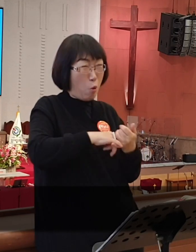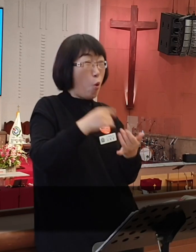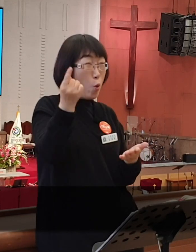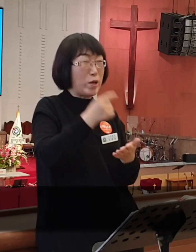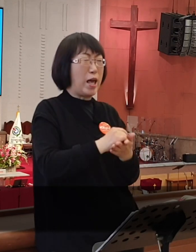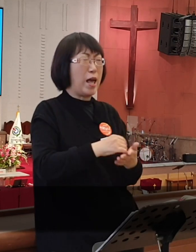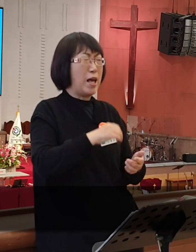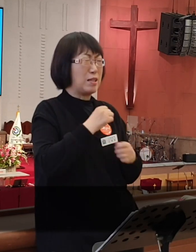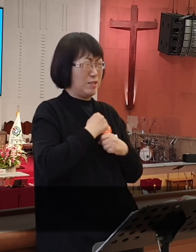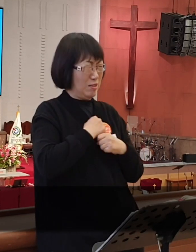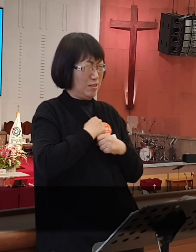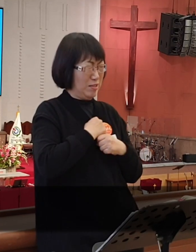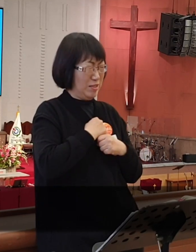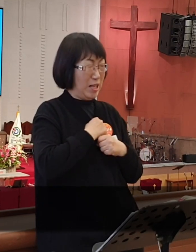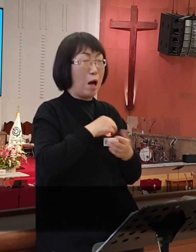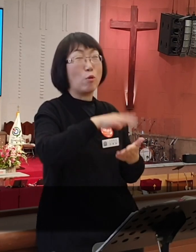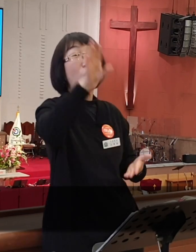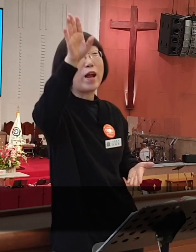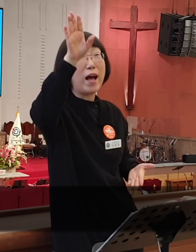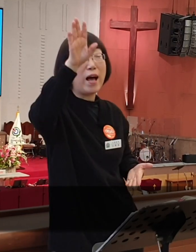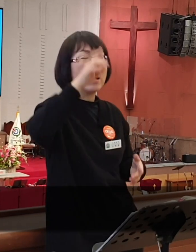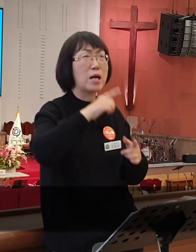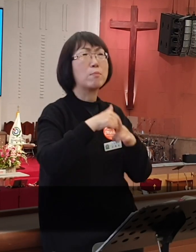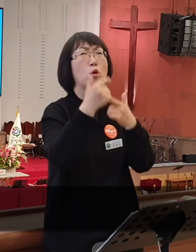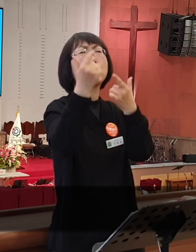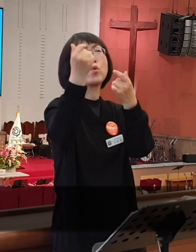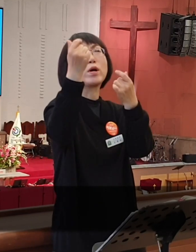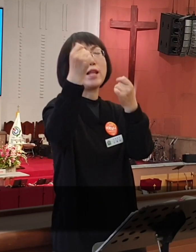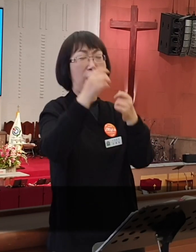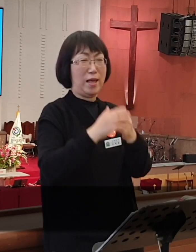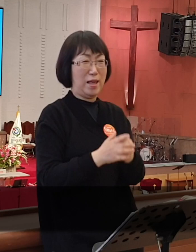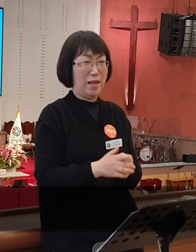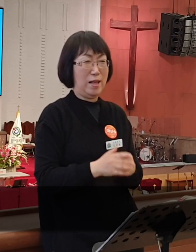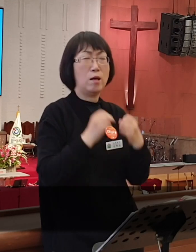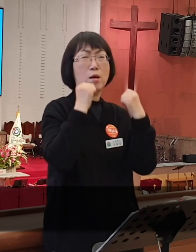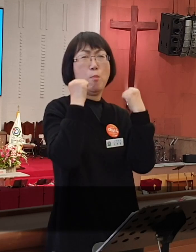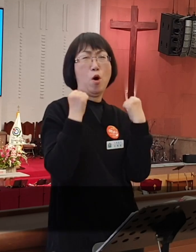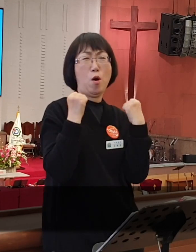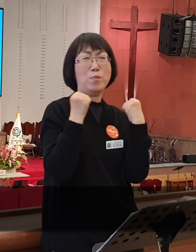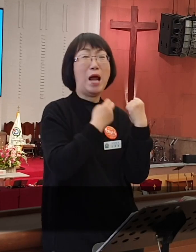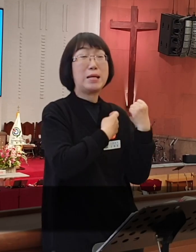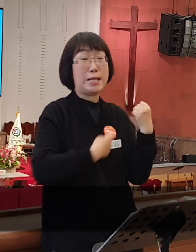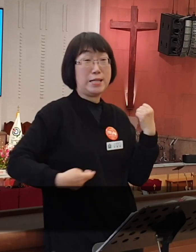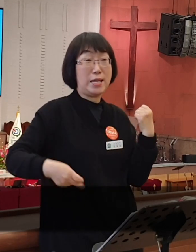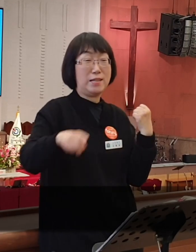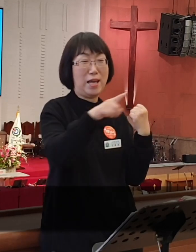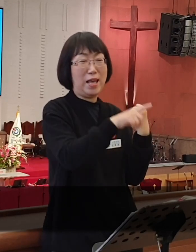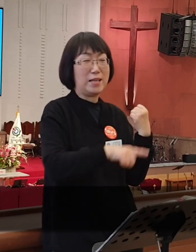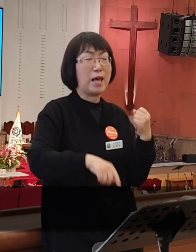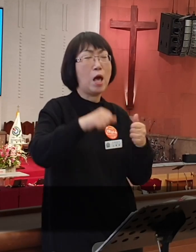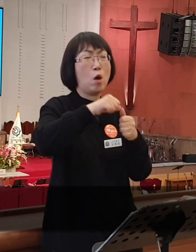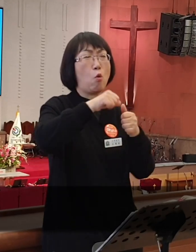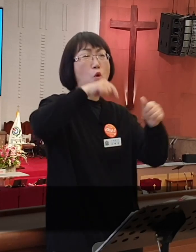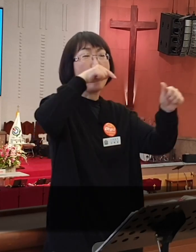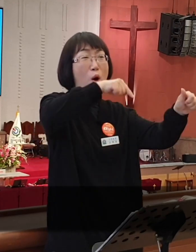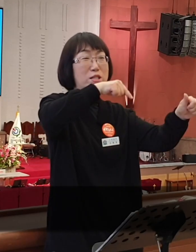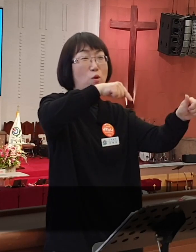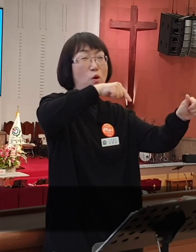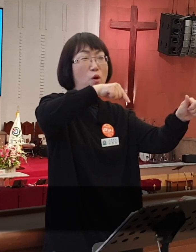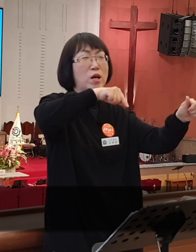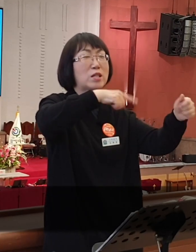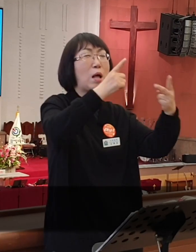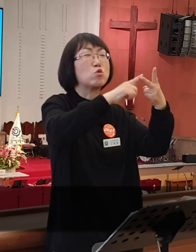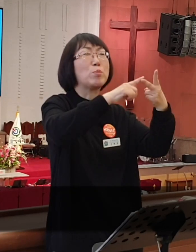하든지 약속을 하고 떠납니다. 예수님도 마찬가지예요. 머물러 있는 이들에게 권고하셔요. 그리고